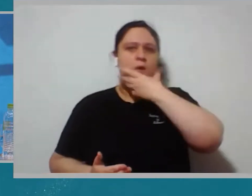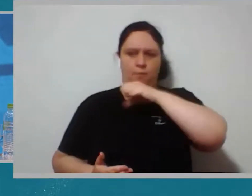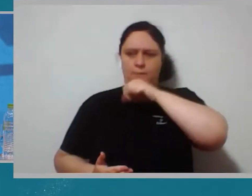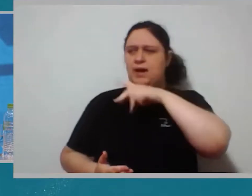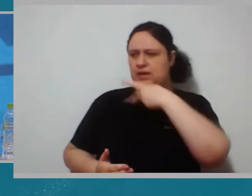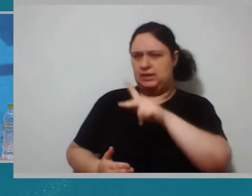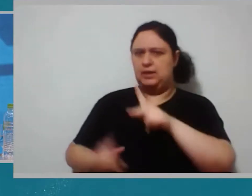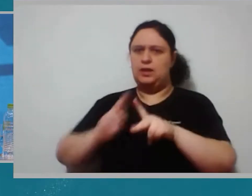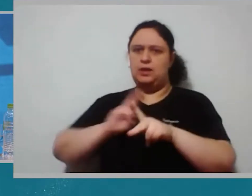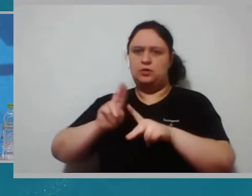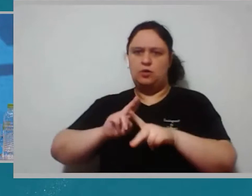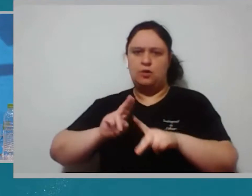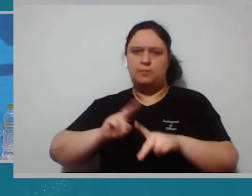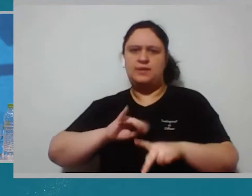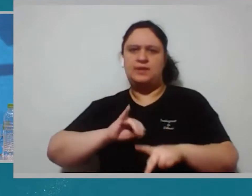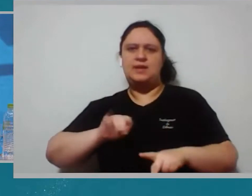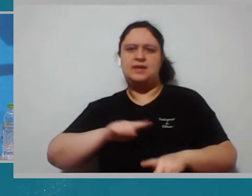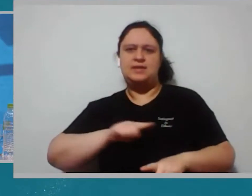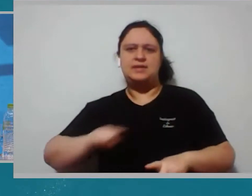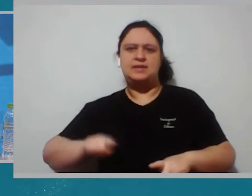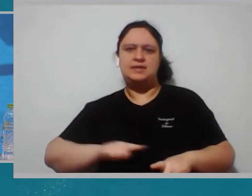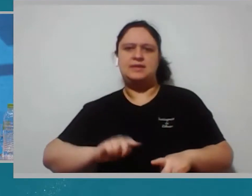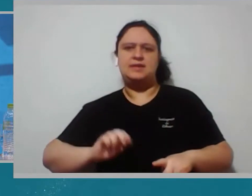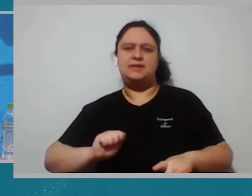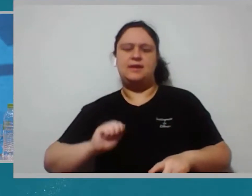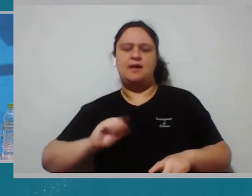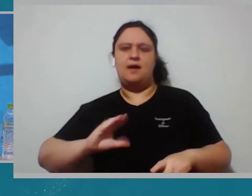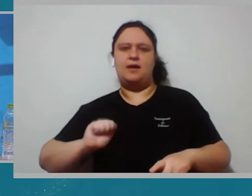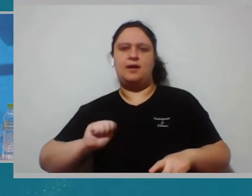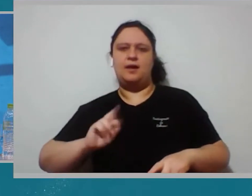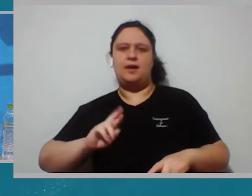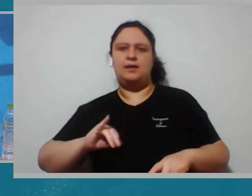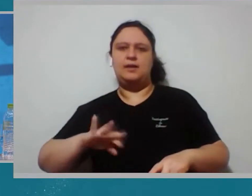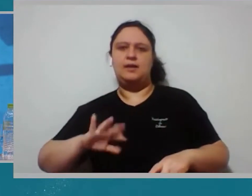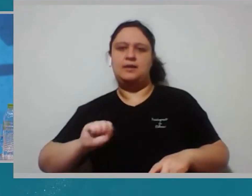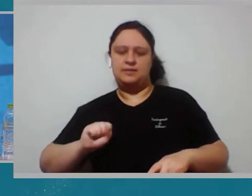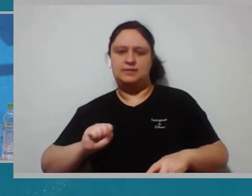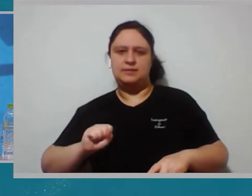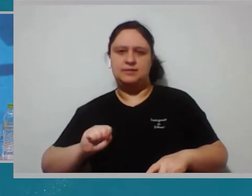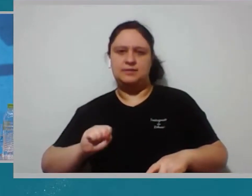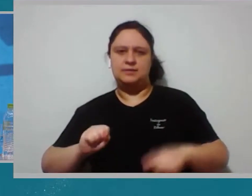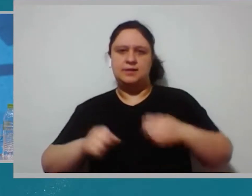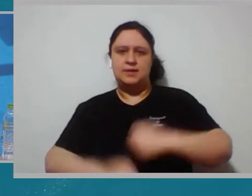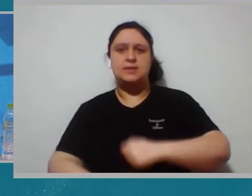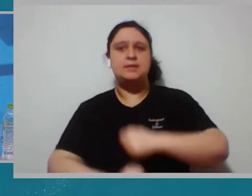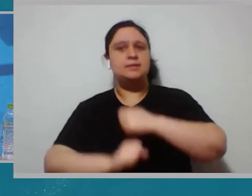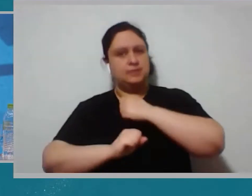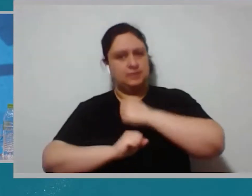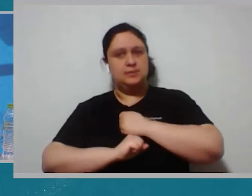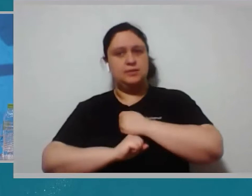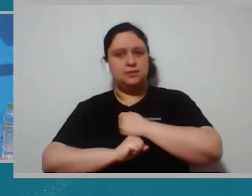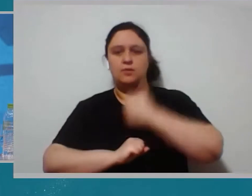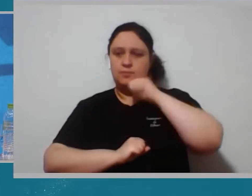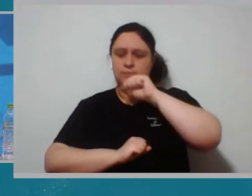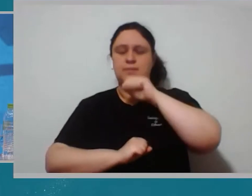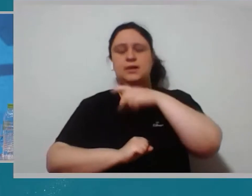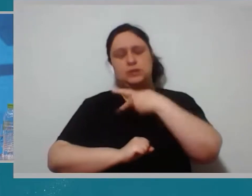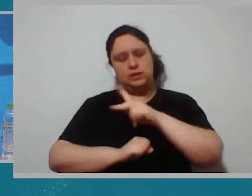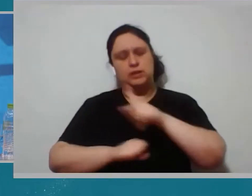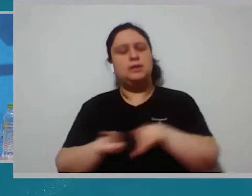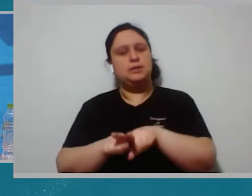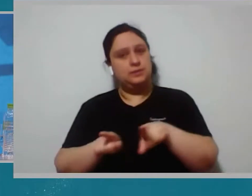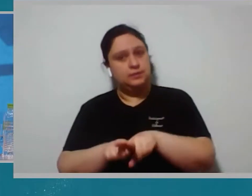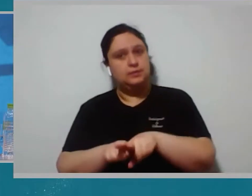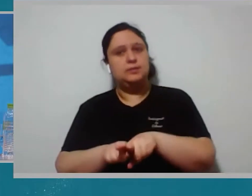né? Naquela época ele era sacerdote, e sua esposa Isabel era também uma das